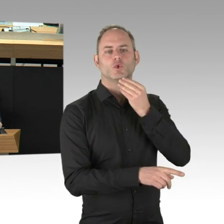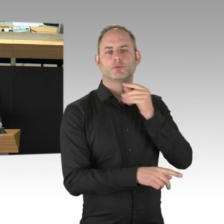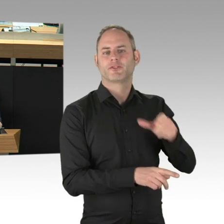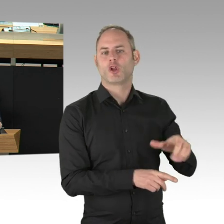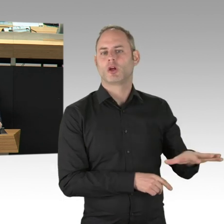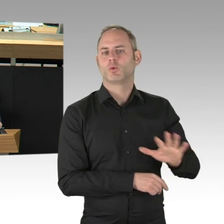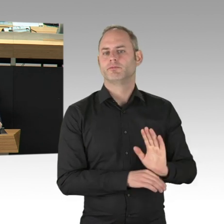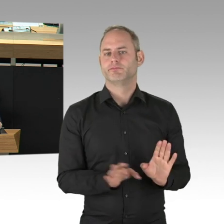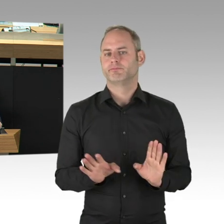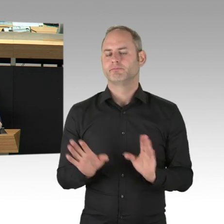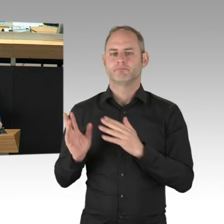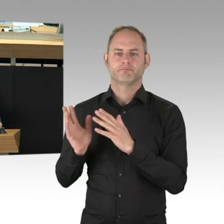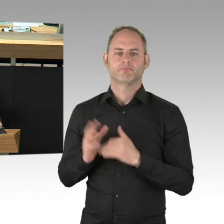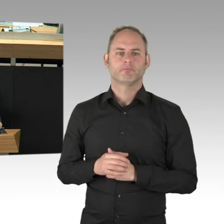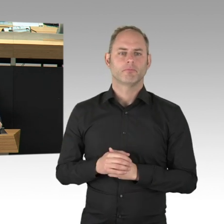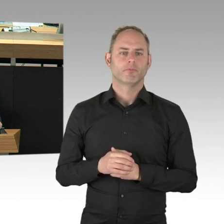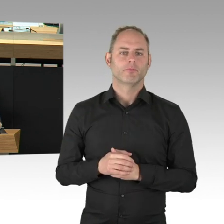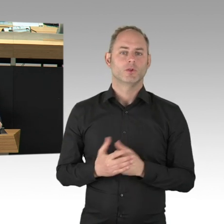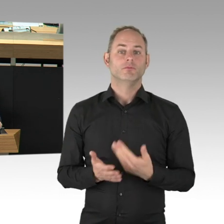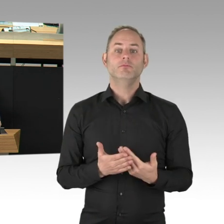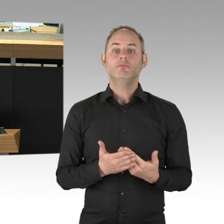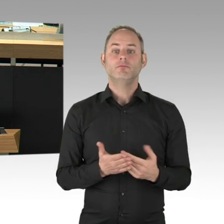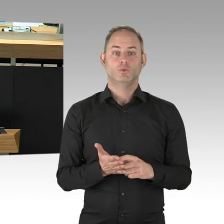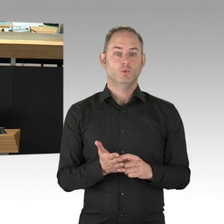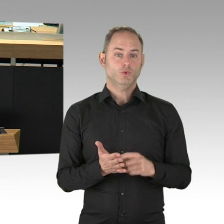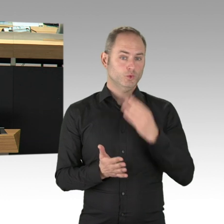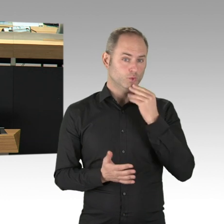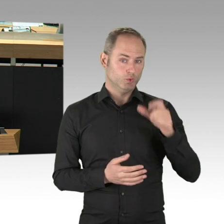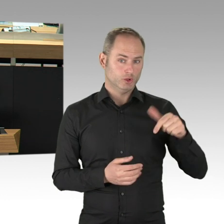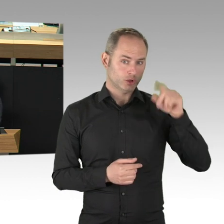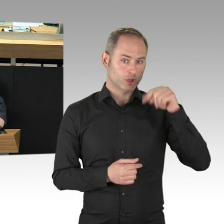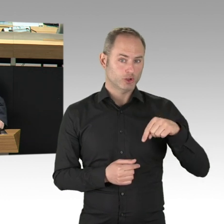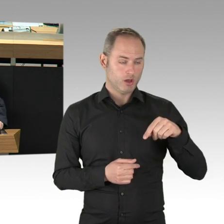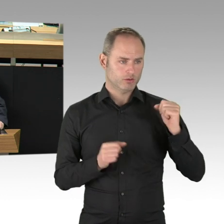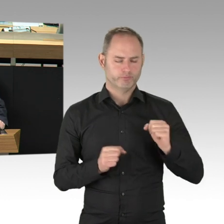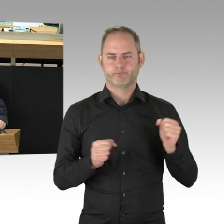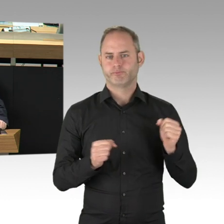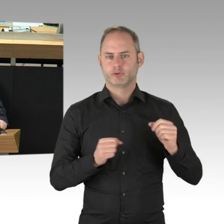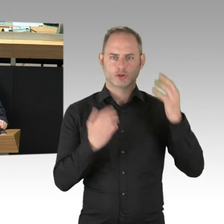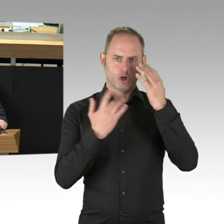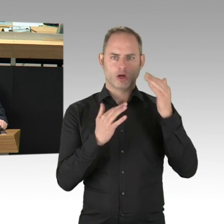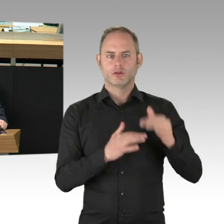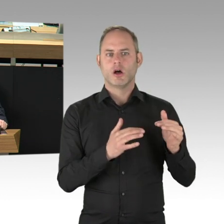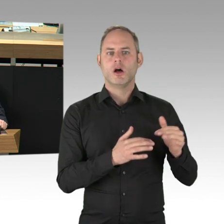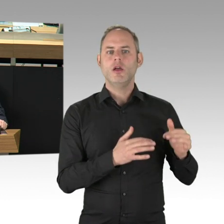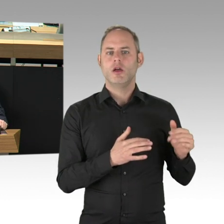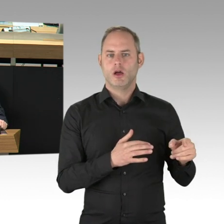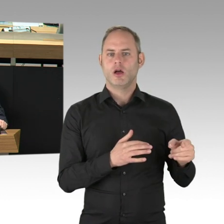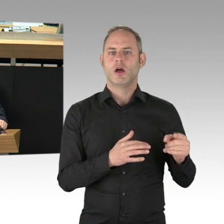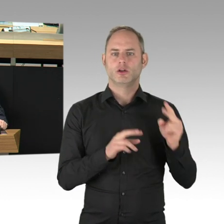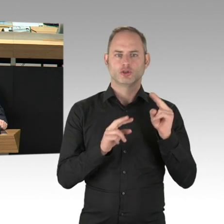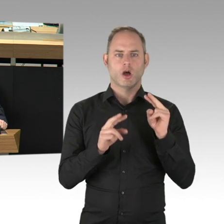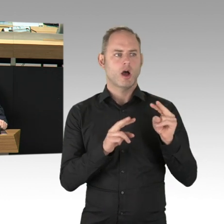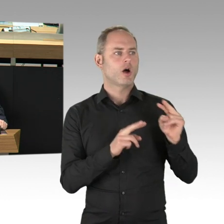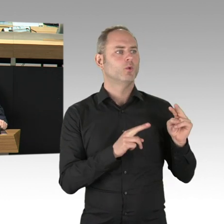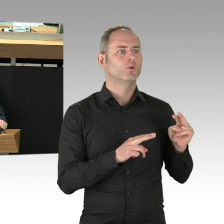verschlechtert. Ist das möglicherweise ein Omen für Deutschland? Der Sohn polnisch-jüdischer Eltern, der französische Philosoph